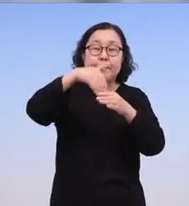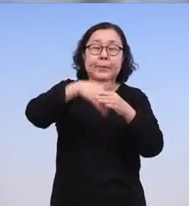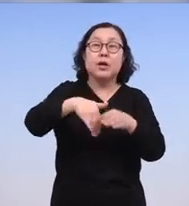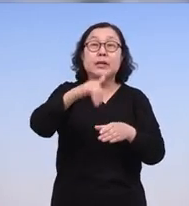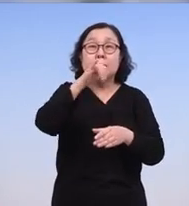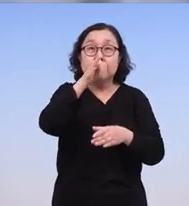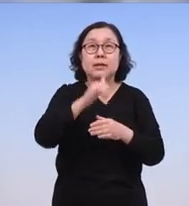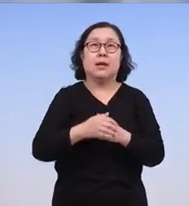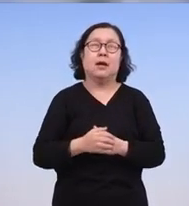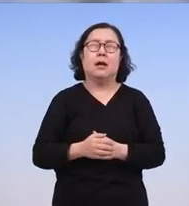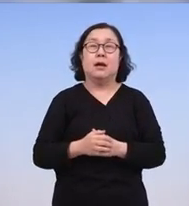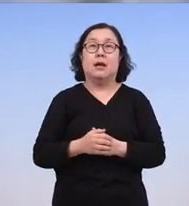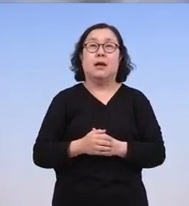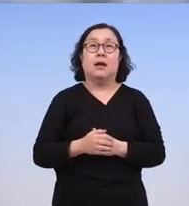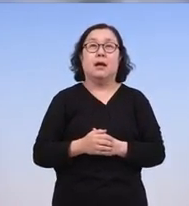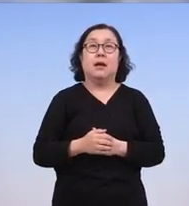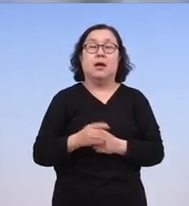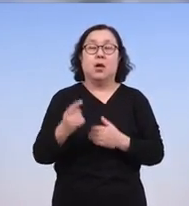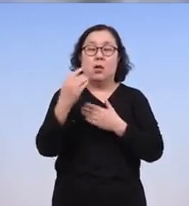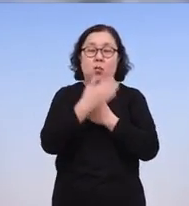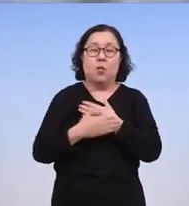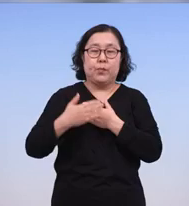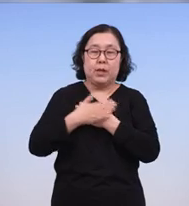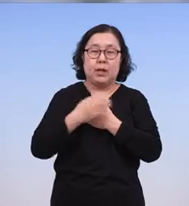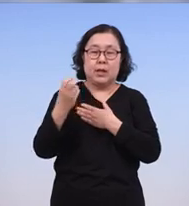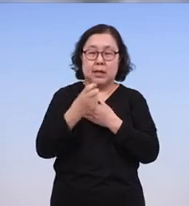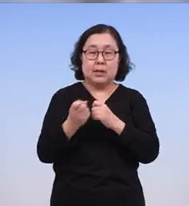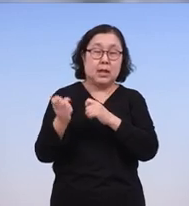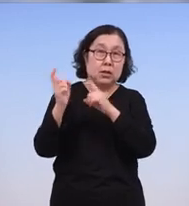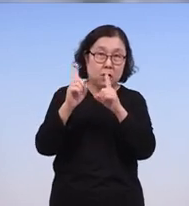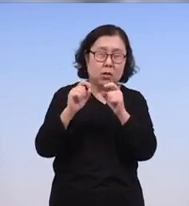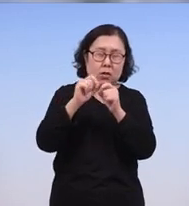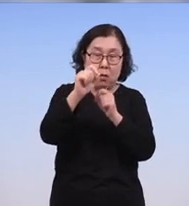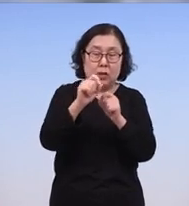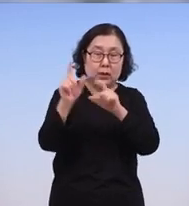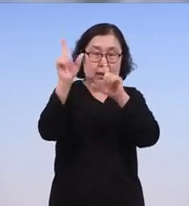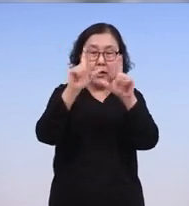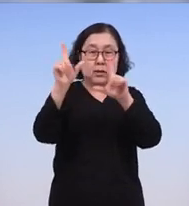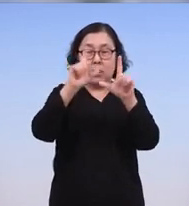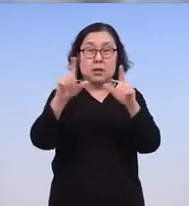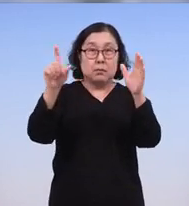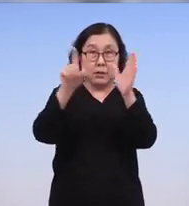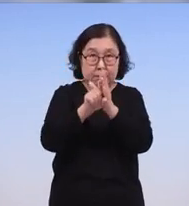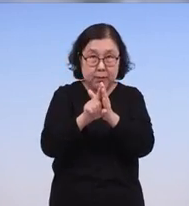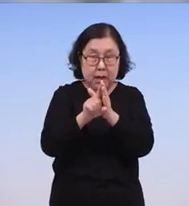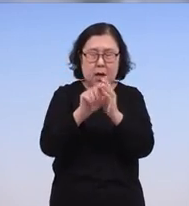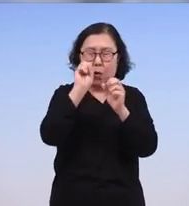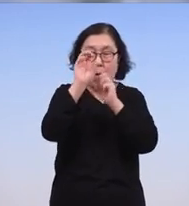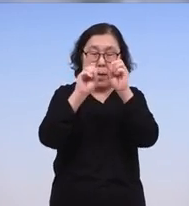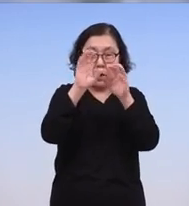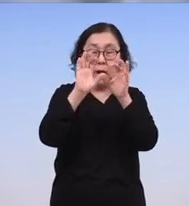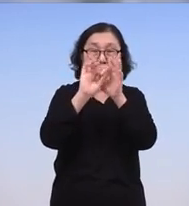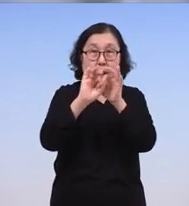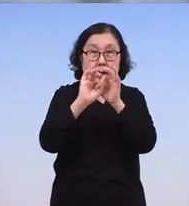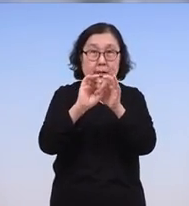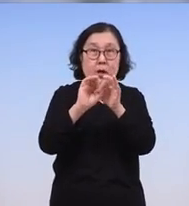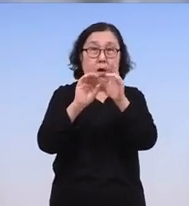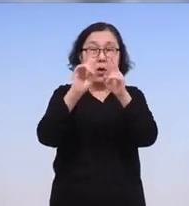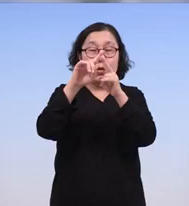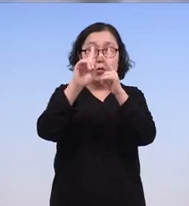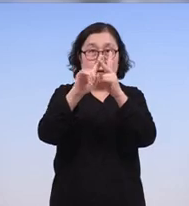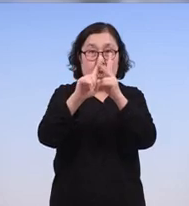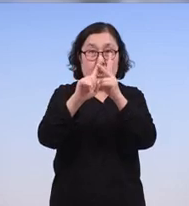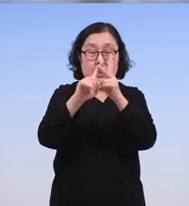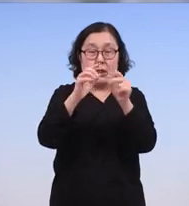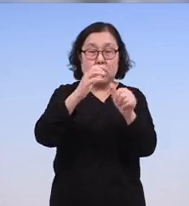거거든요. 그래서 저는 오늘 이 사도신경의 몸이 다시 사는 것과 영원히 사는 것을 믿사옵나이다, 이 고백과 관련해서 두